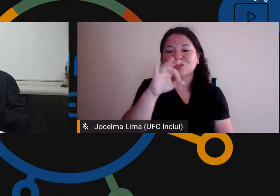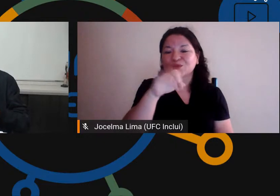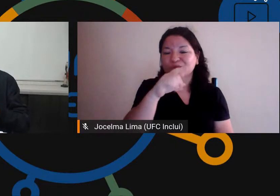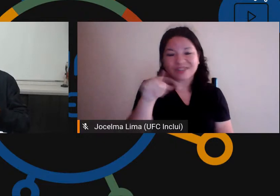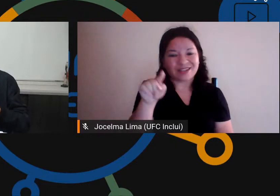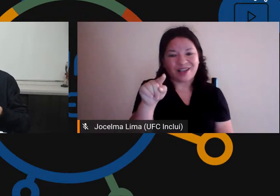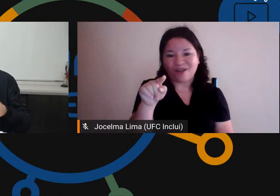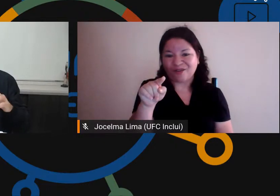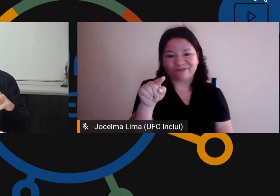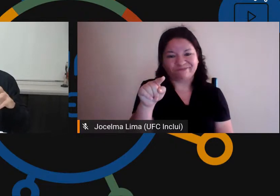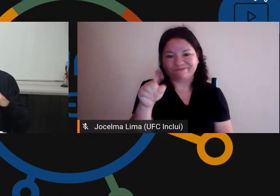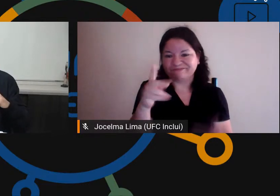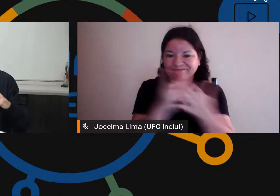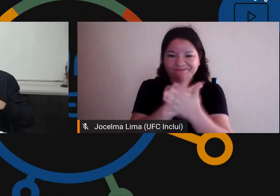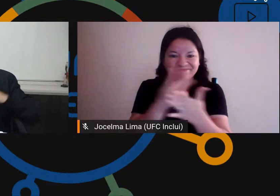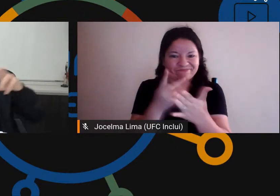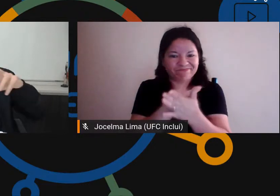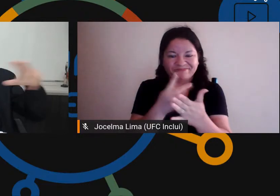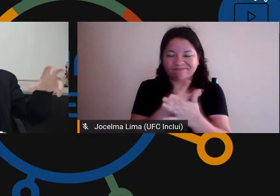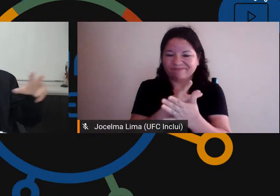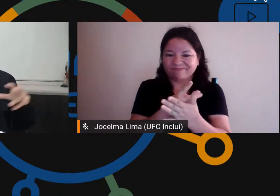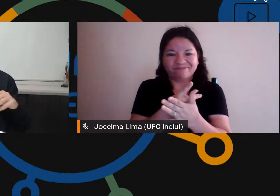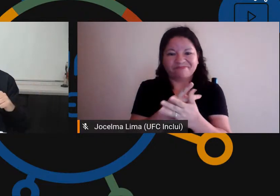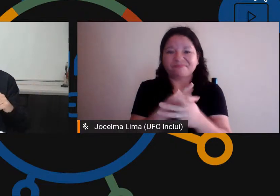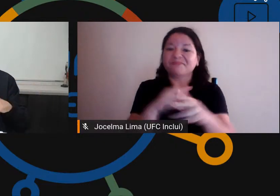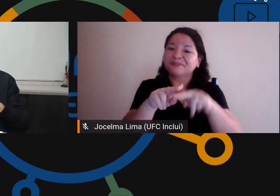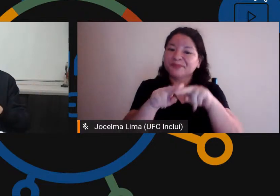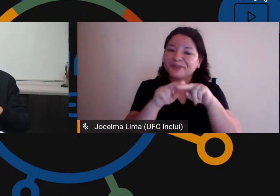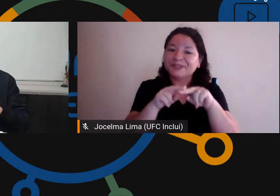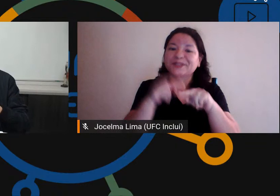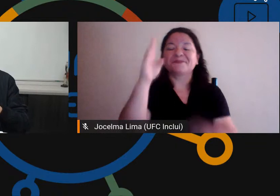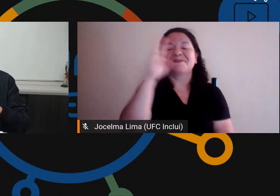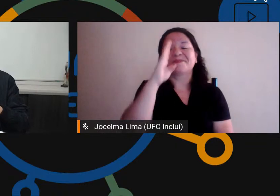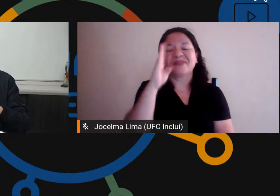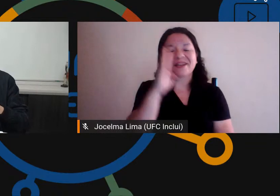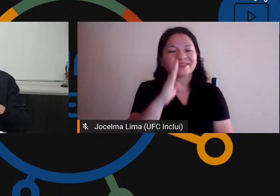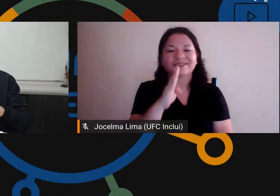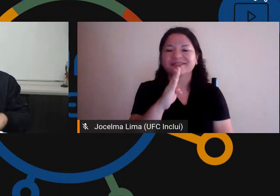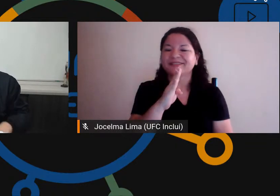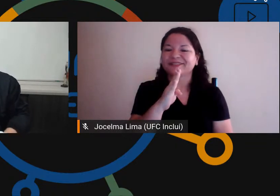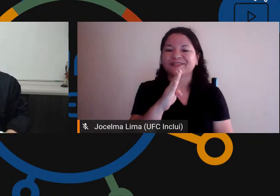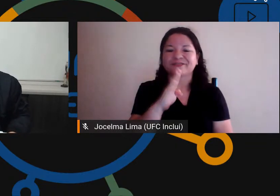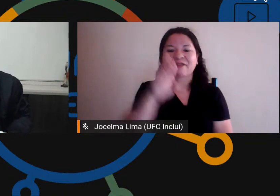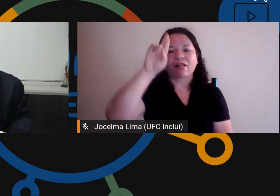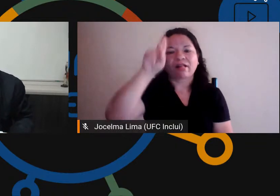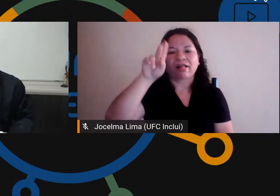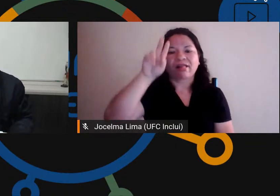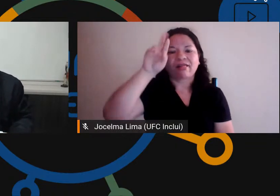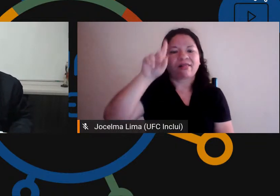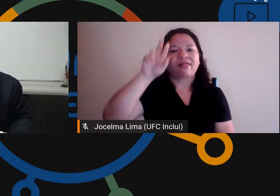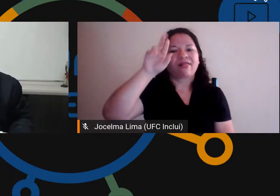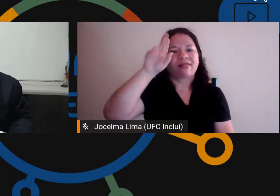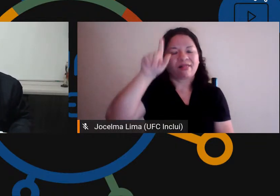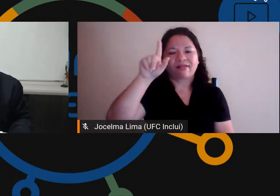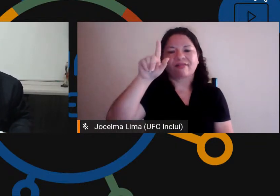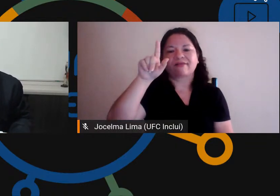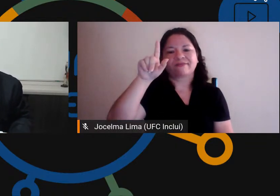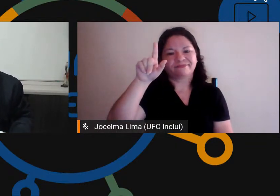frente. Né? Tem setores de ensino muito equivocados no nosso país. Né?